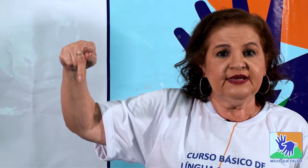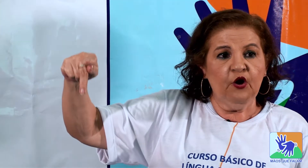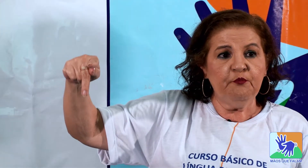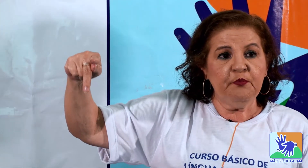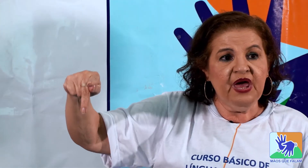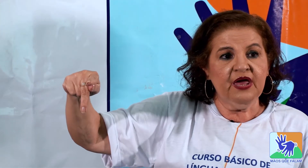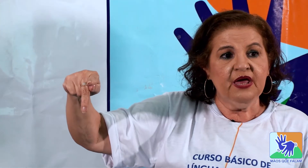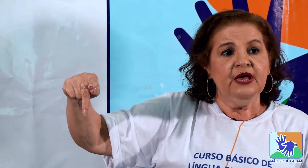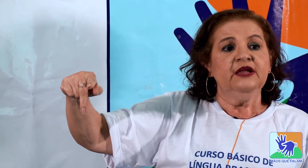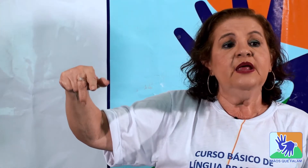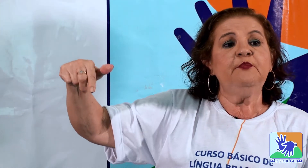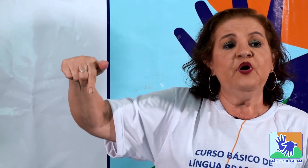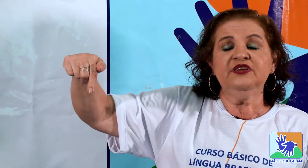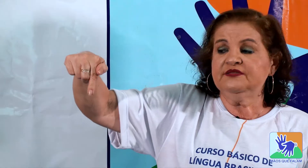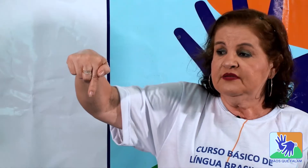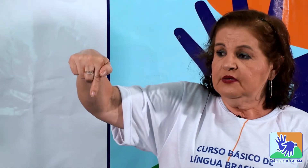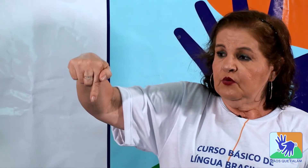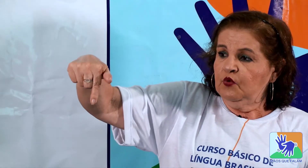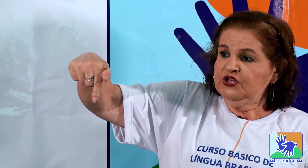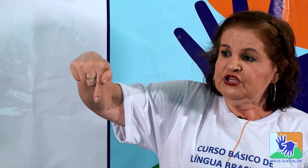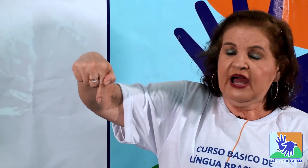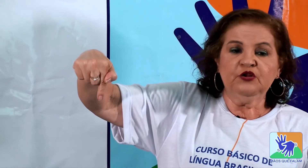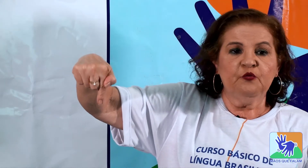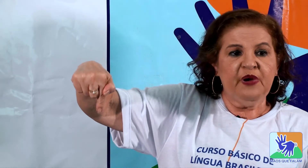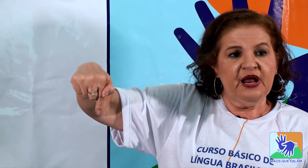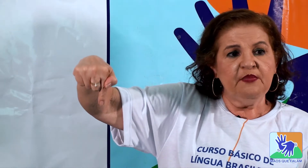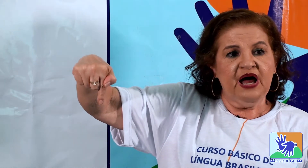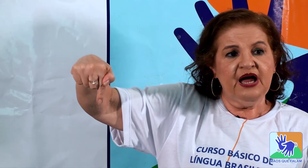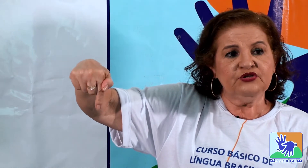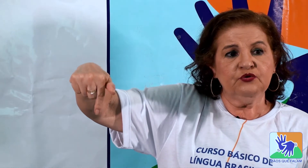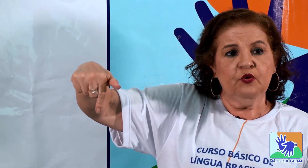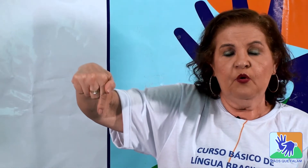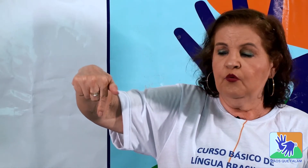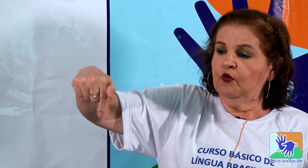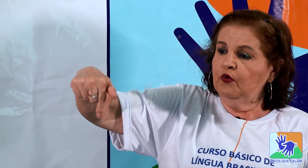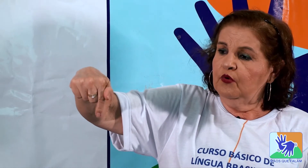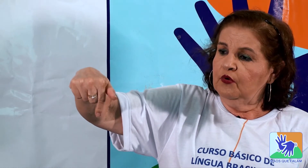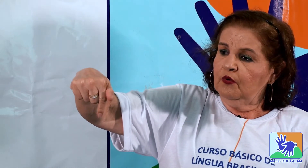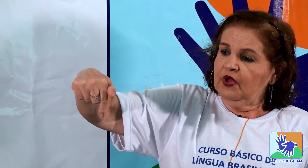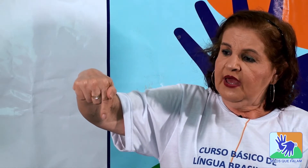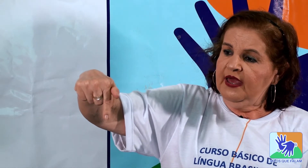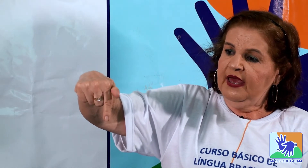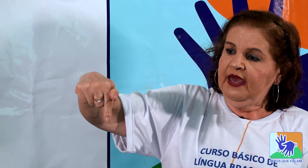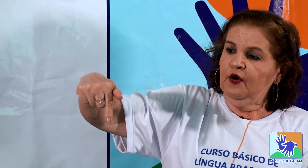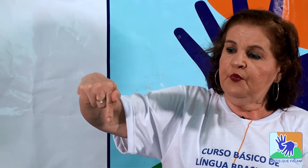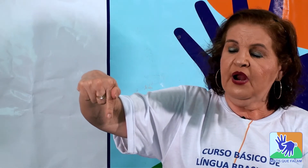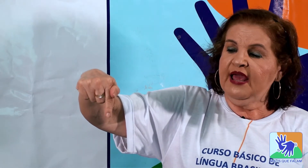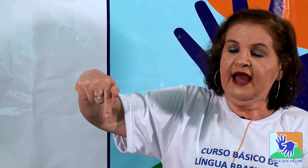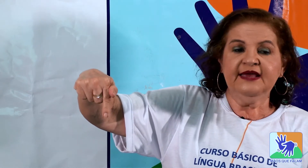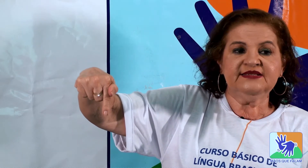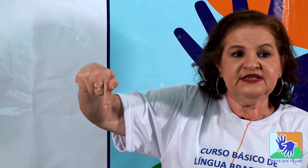é o P. Depois, o indicador para baixo com o polegar em